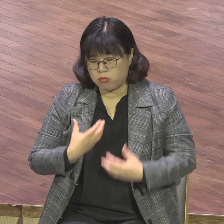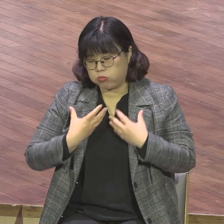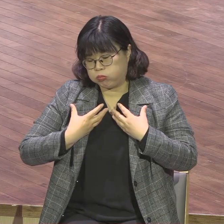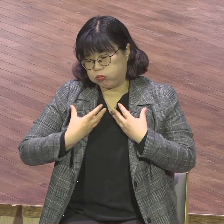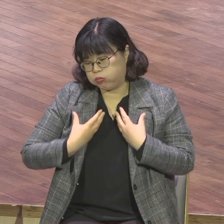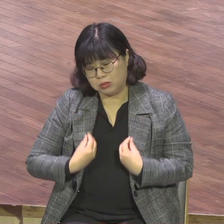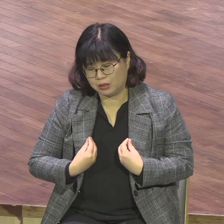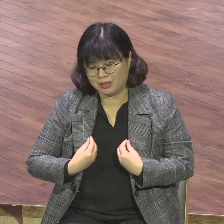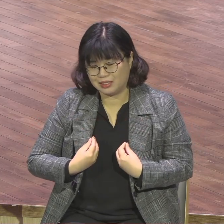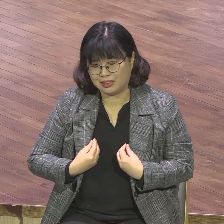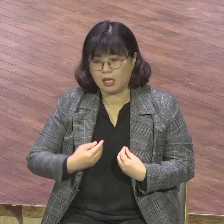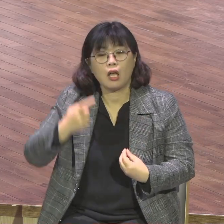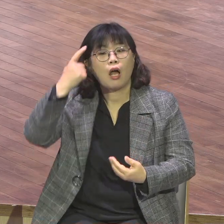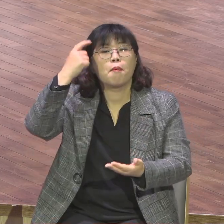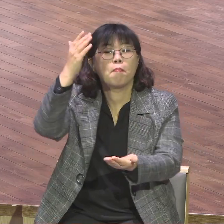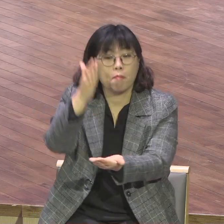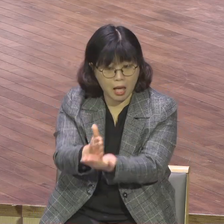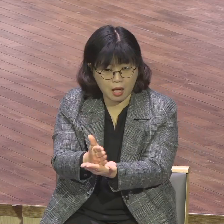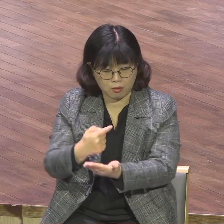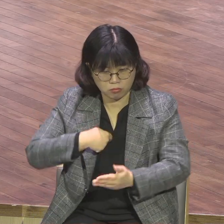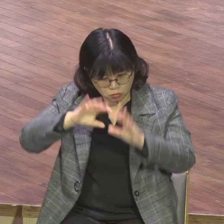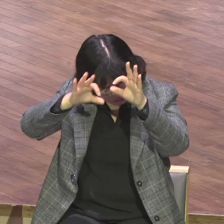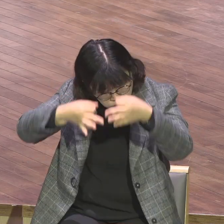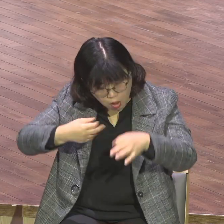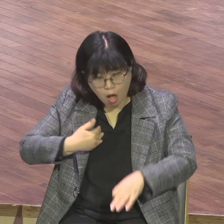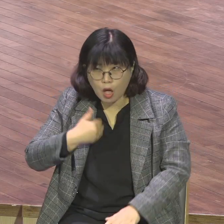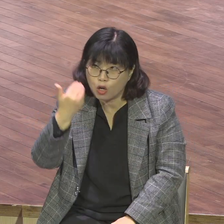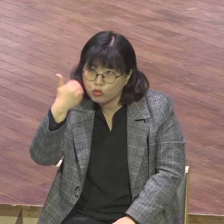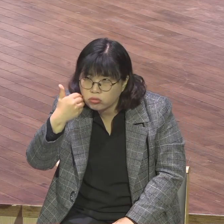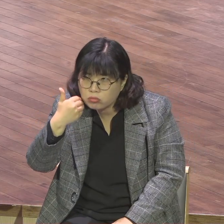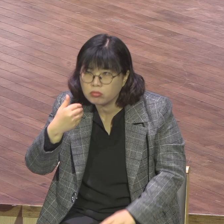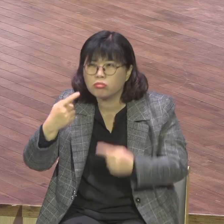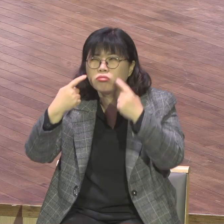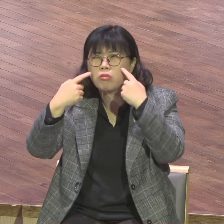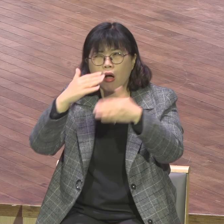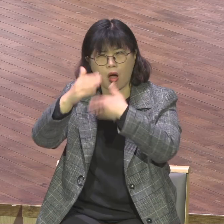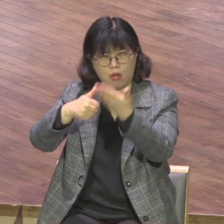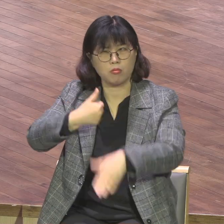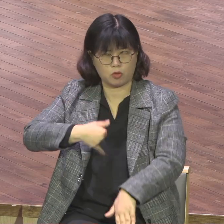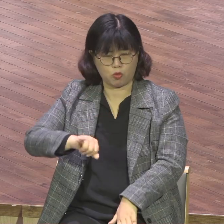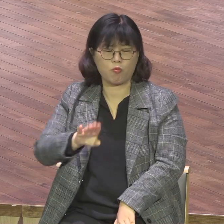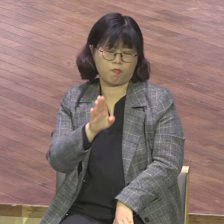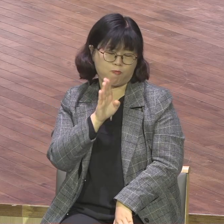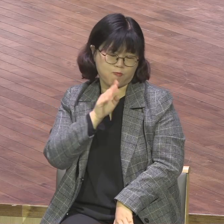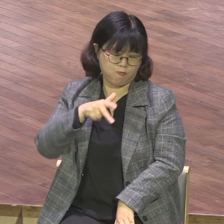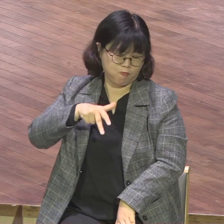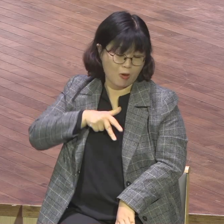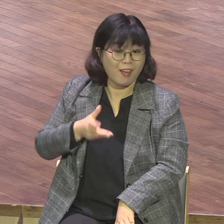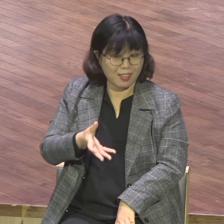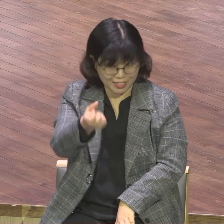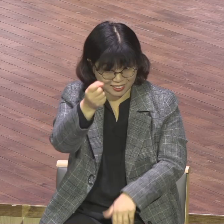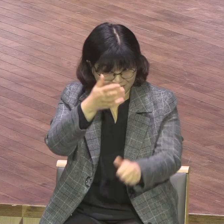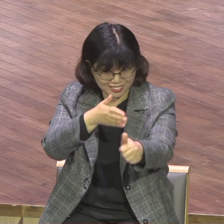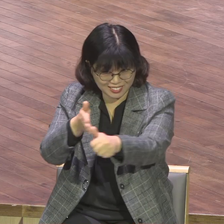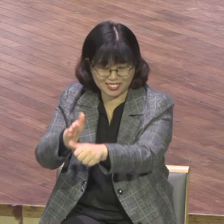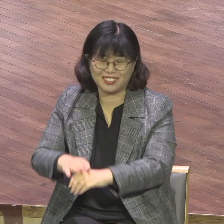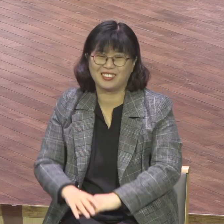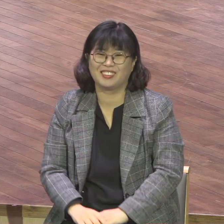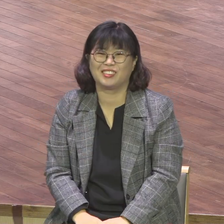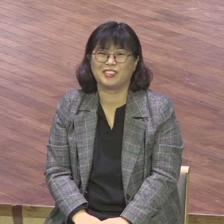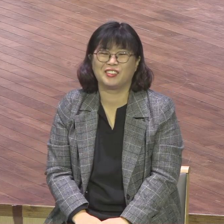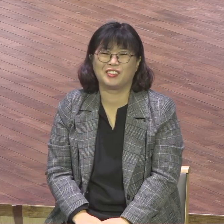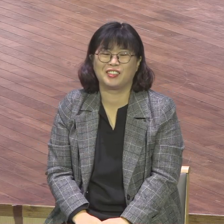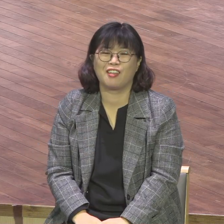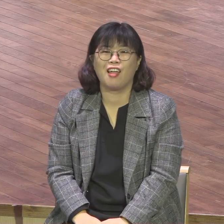내가 누구냐를 늘 확인하시기 바랍니다. 사단은 여러분 자신이 누군가를 모르게 만들어요. 전부 환경을 통해서. 그리고